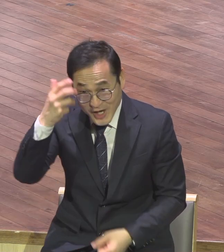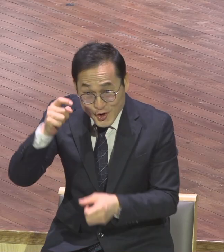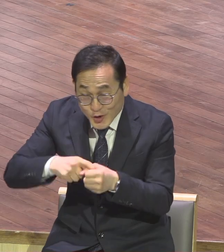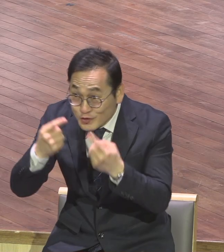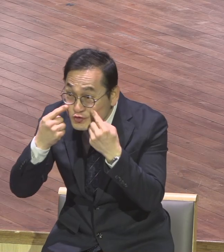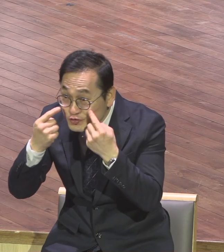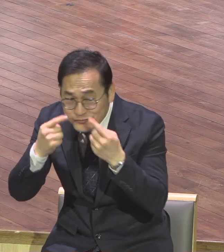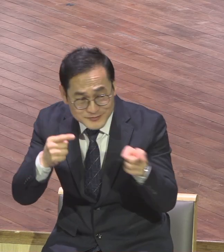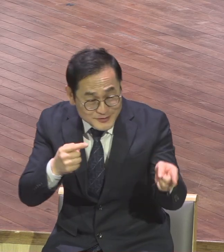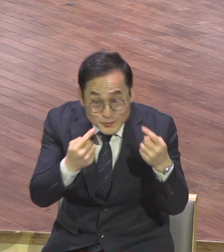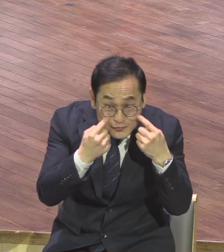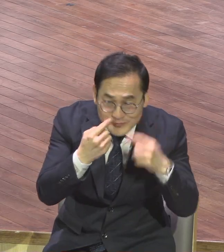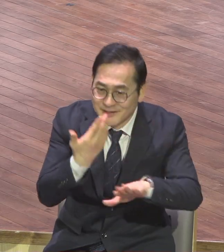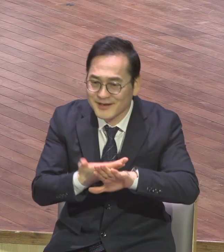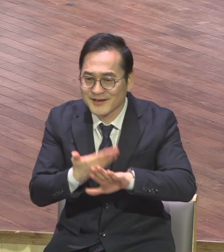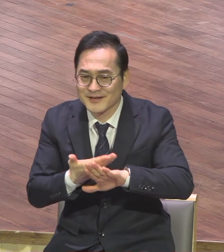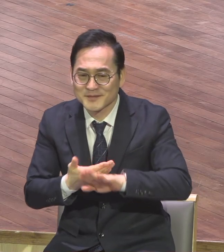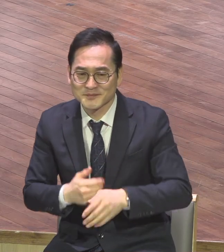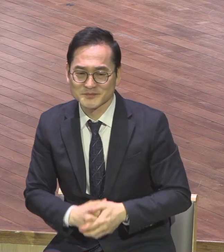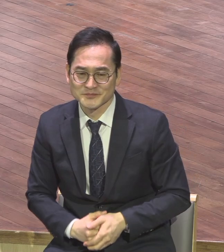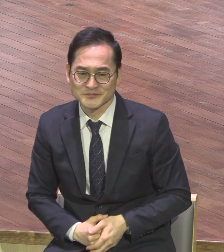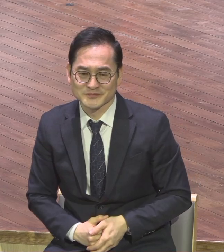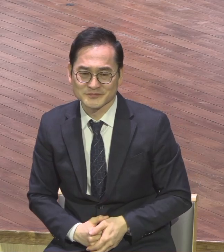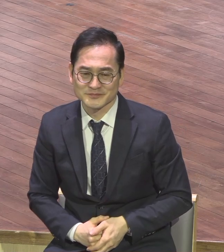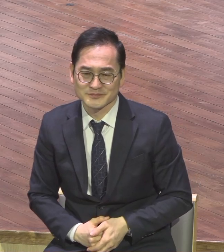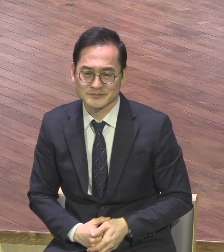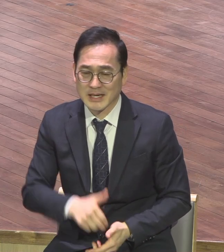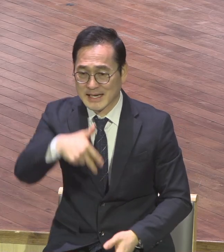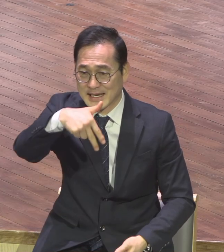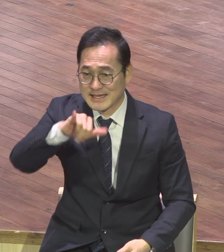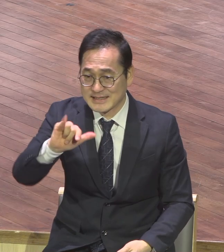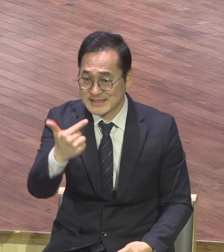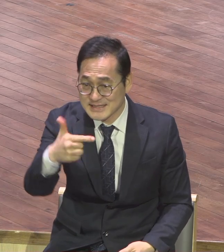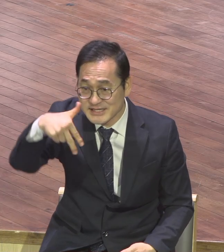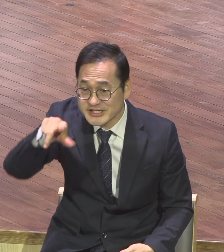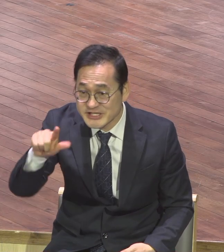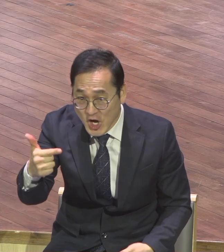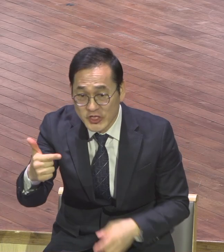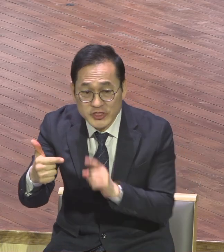강조 메시지입니다. 본문에 나오는 진전이라는 단어는 헬라말로